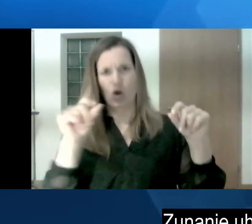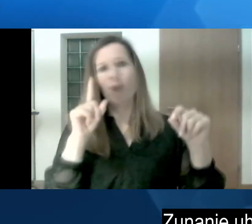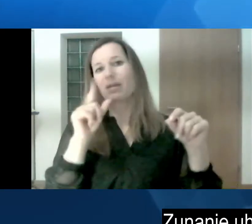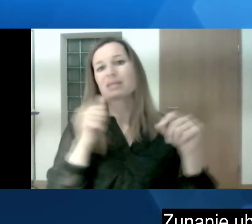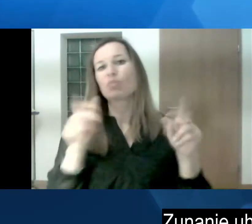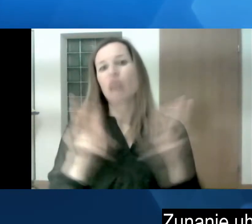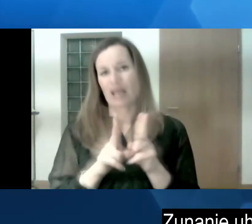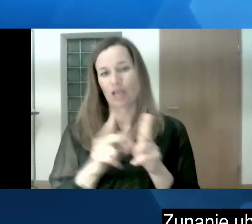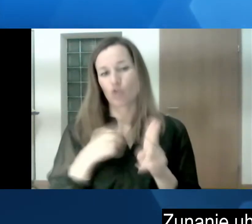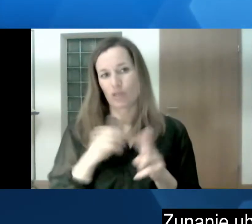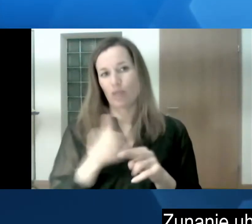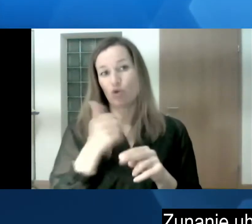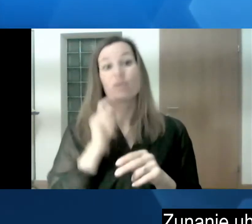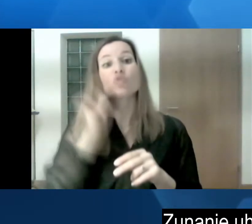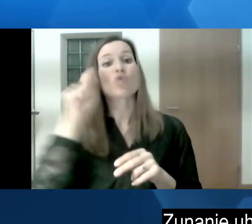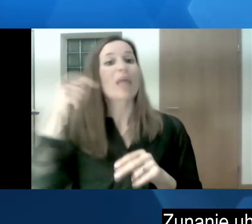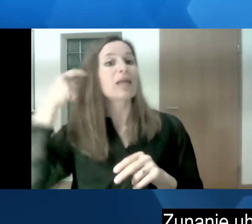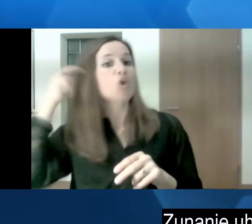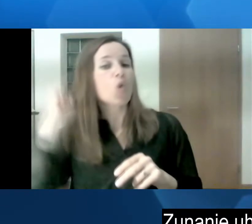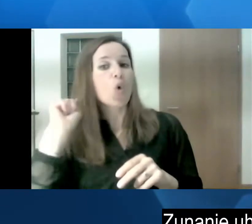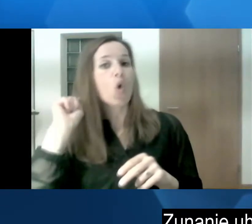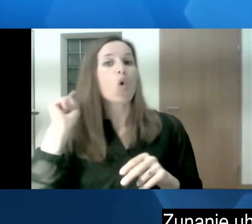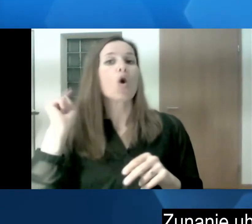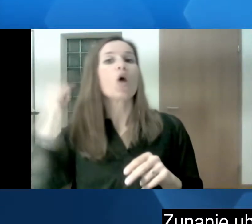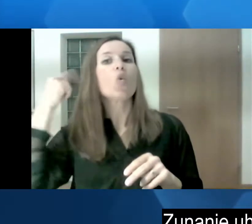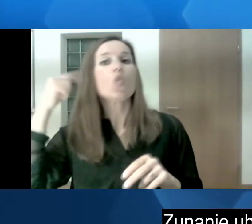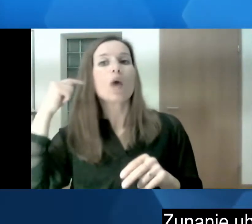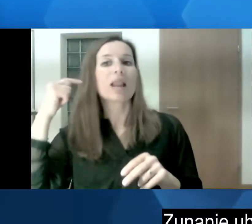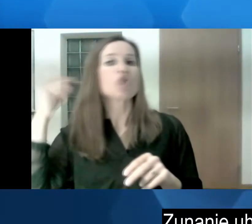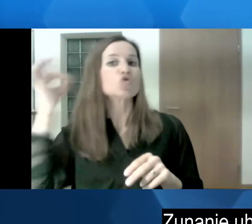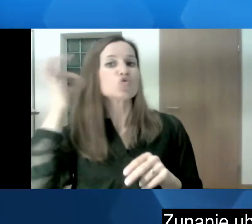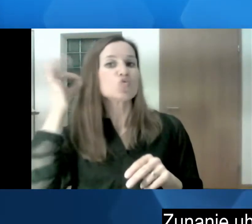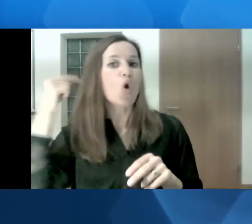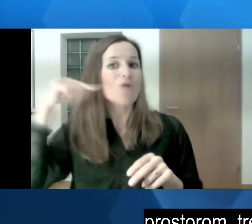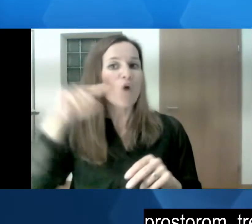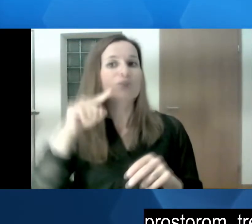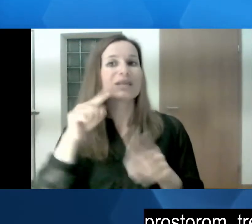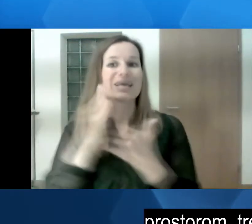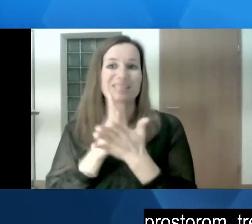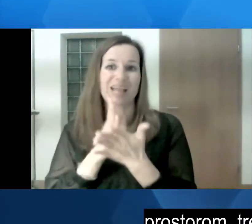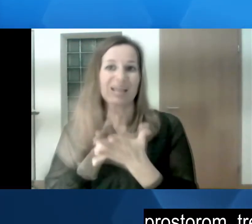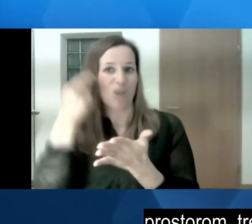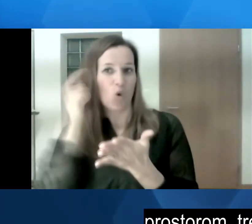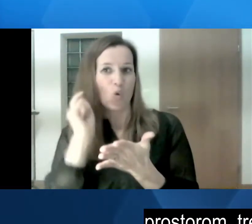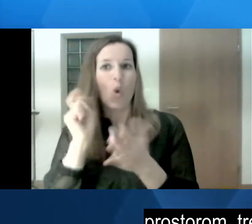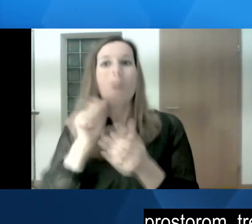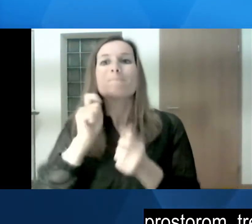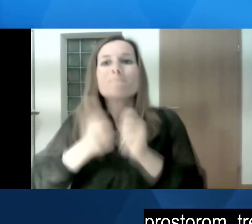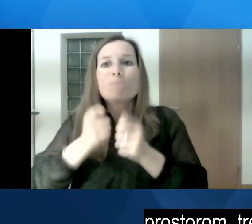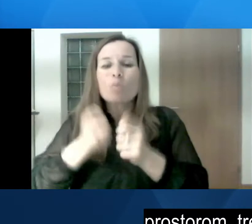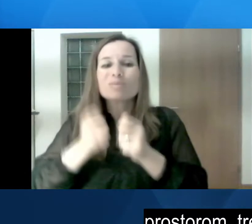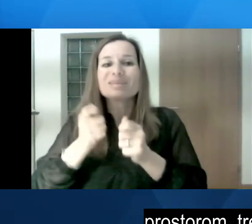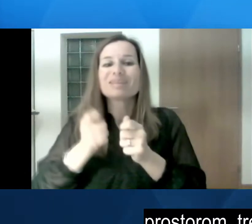Zunanje uho, uhelj in sluhovod, srednje uho, bobnič z zračnim prostorom, 3 slušnimi